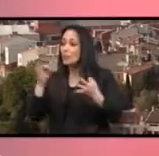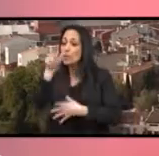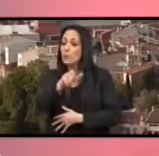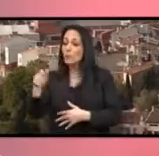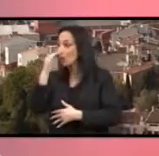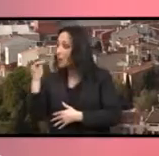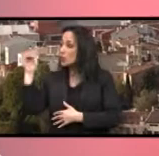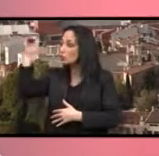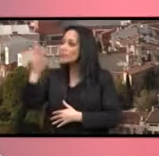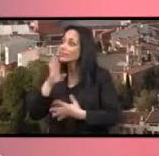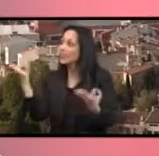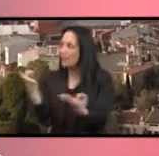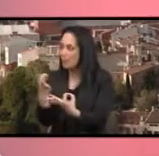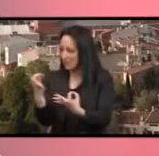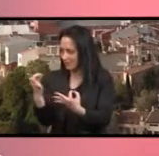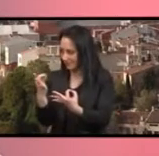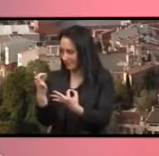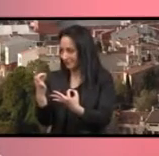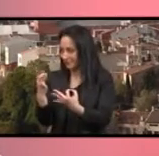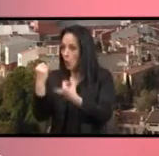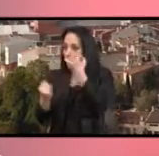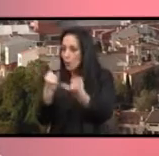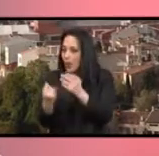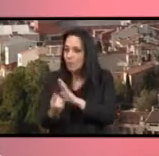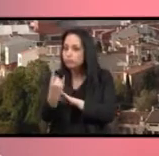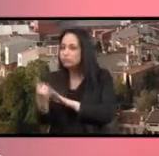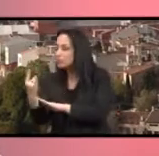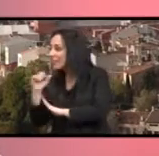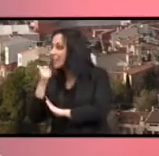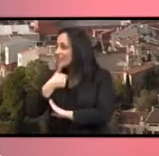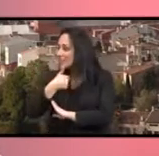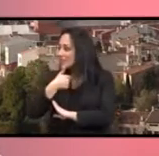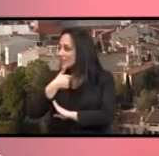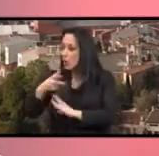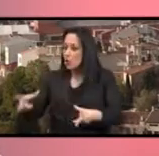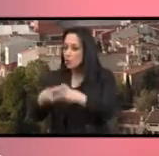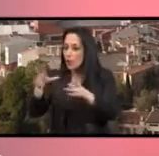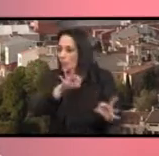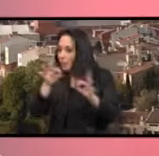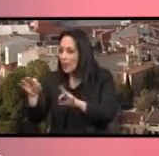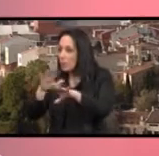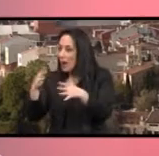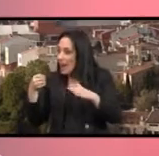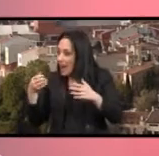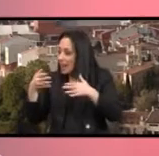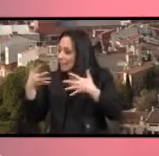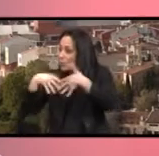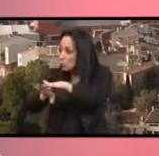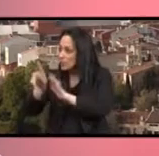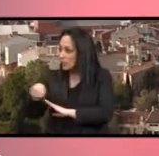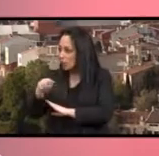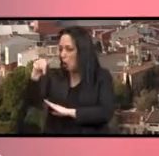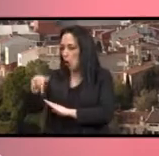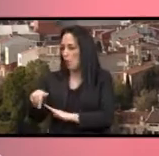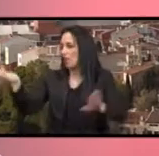quan afronten l'envelliment, com ho fan? Quins problemes es troben? Estem preparats per una societat inclusiva? Avui, aquí, a la Nit dels Savis, en